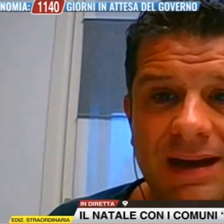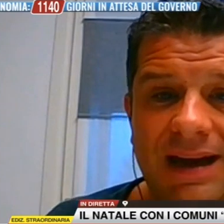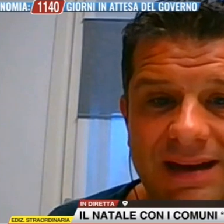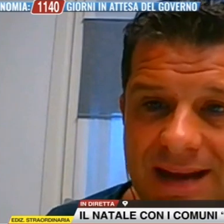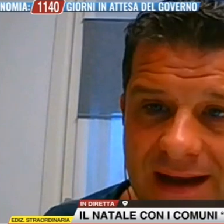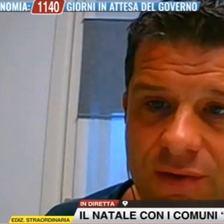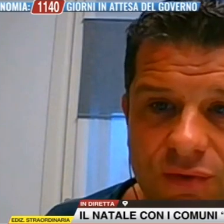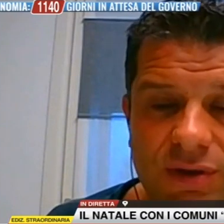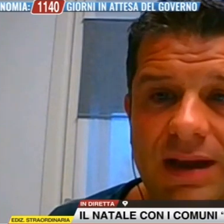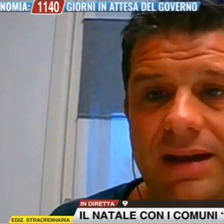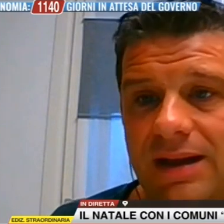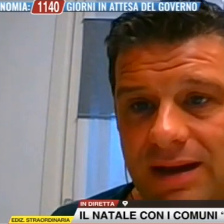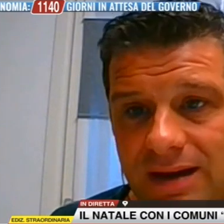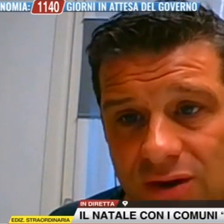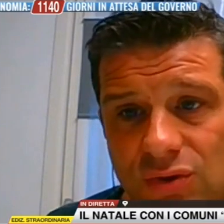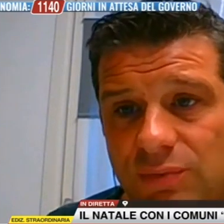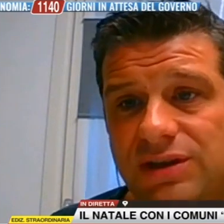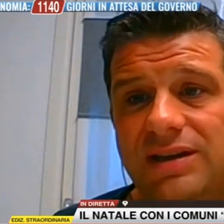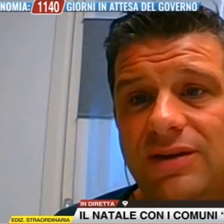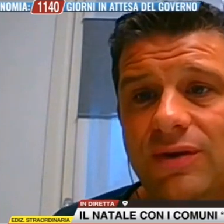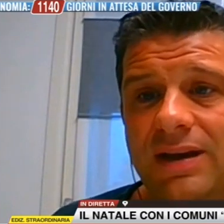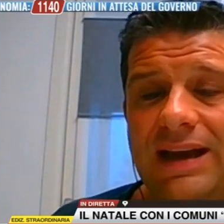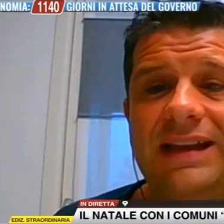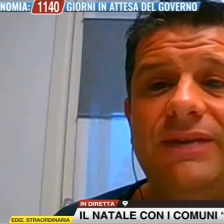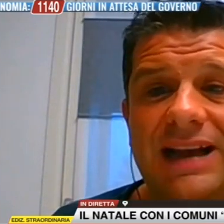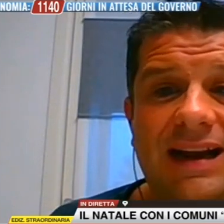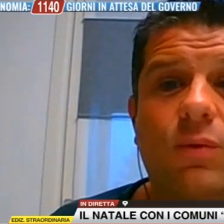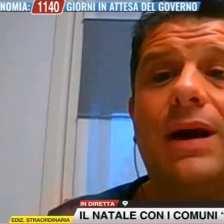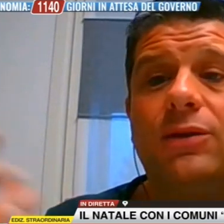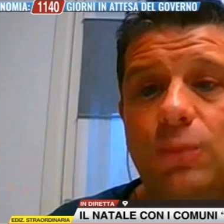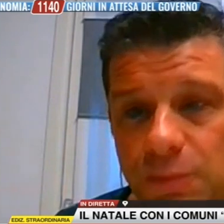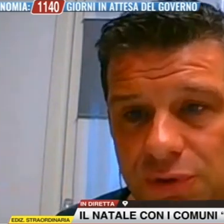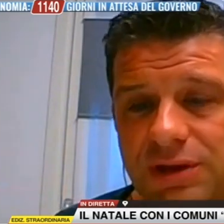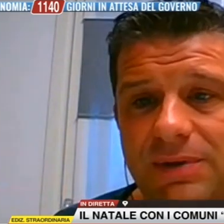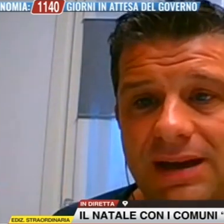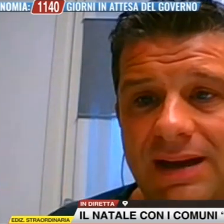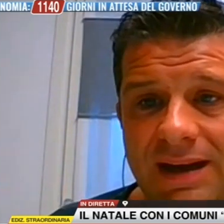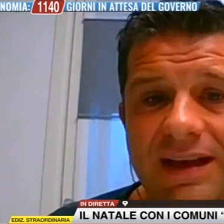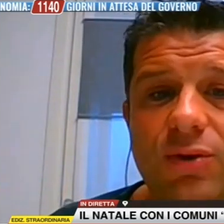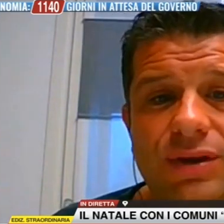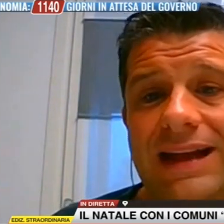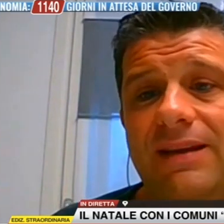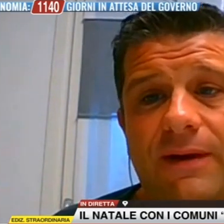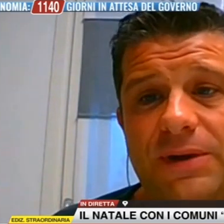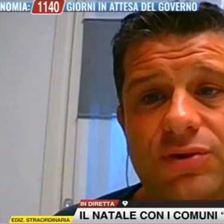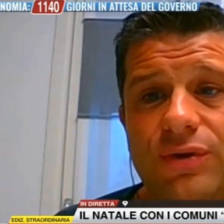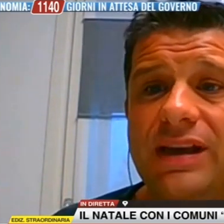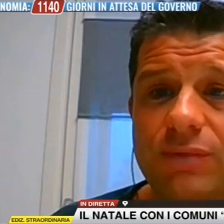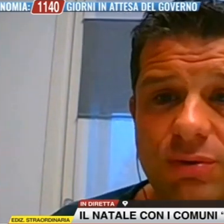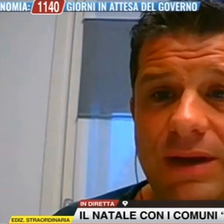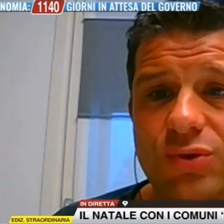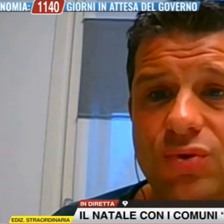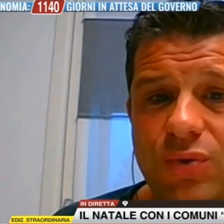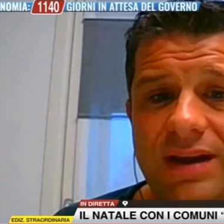possibile all'interno del nostro domicilio ed evitare quanto più possibile i contatti fra persone che in